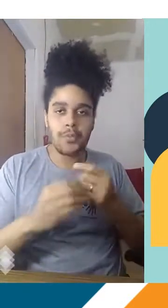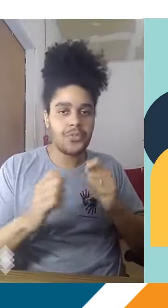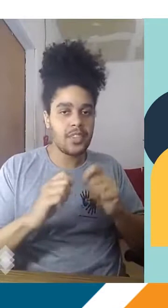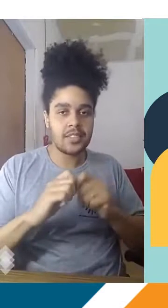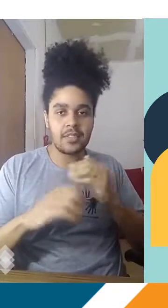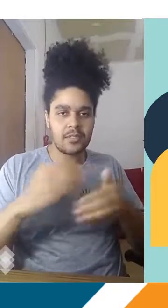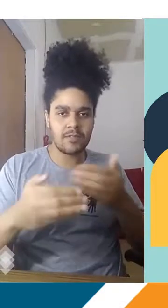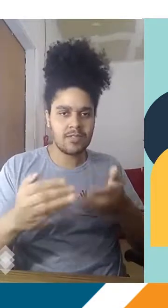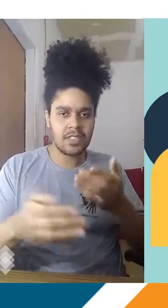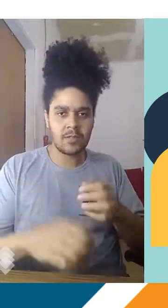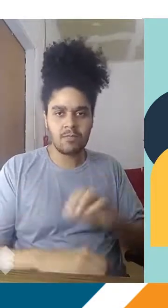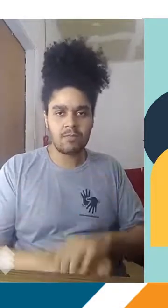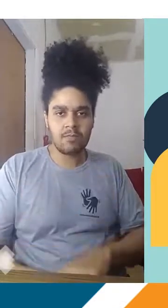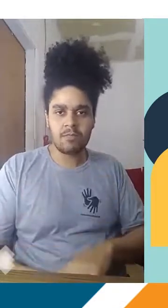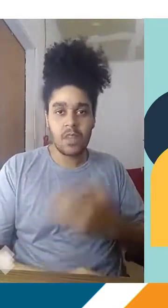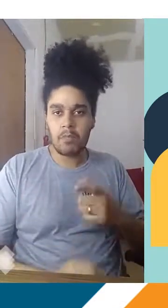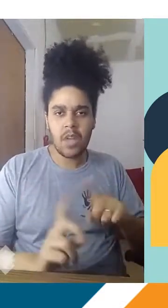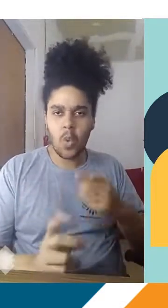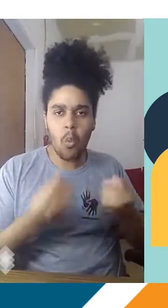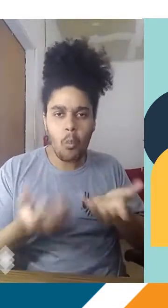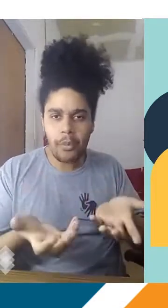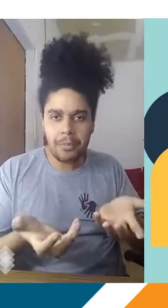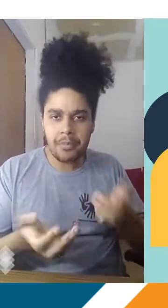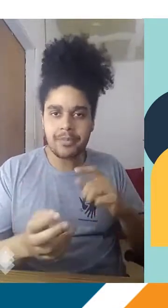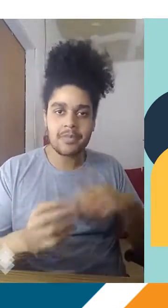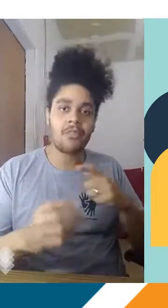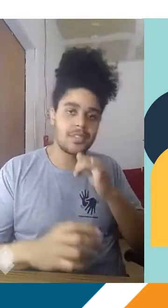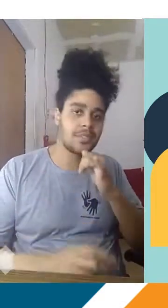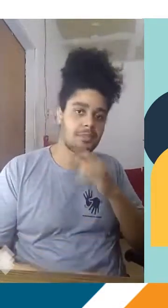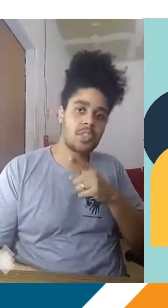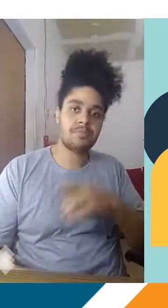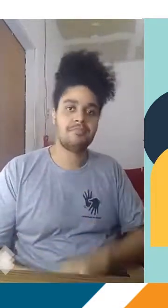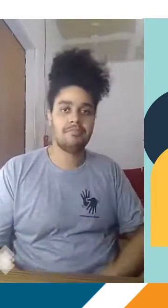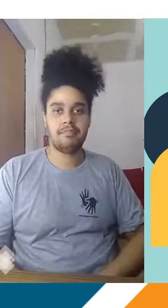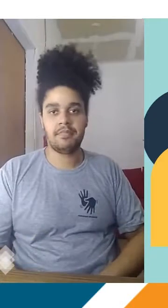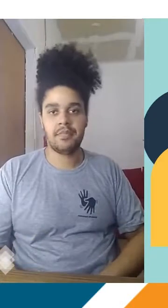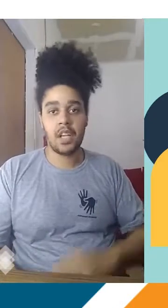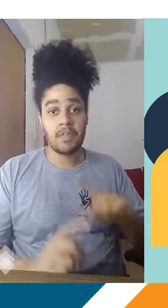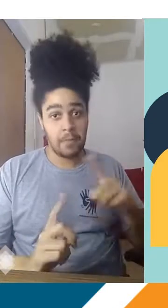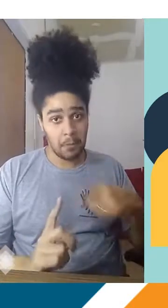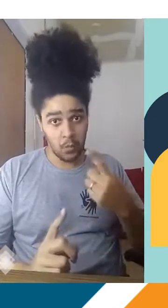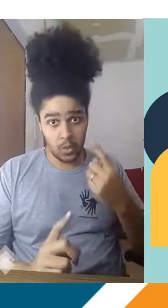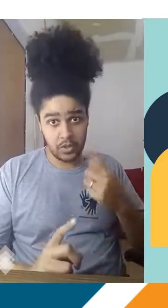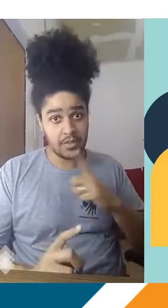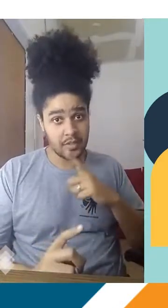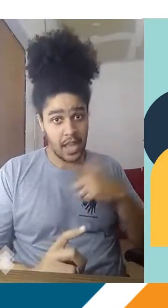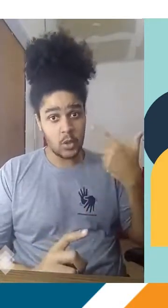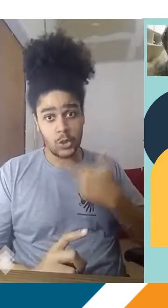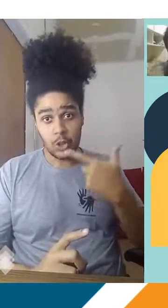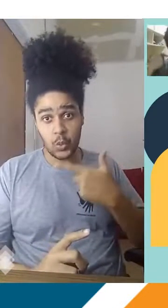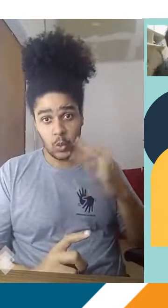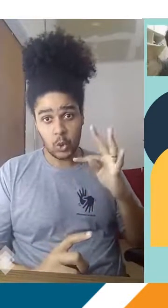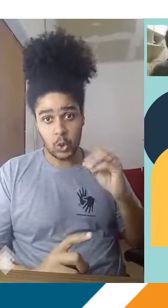gente pode produzir desenvolvimento, para não ficar uma coisa muito abstrata, tem que ter desenvolvimento. Tá, mas de que maneira? Aqui nós temos um exemplo de desenvolvimento. Depois disso,